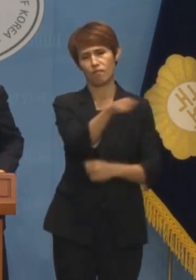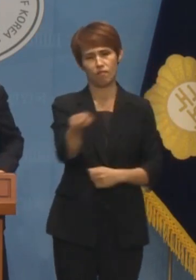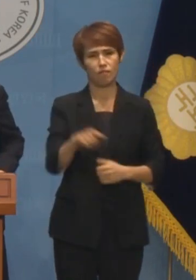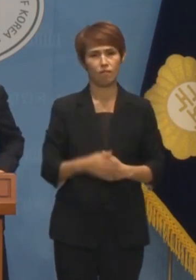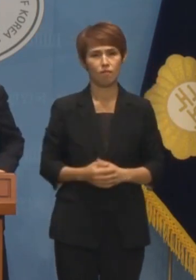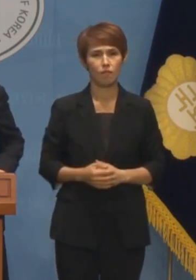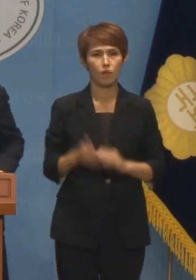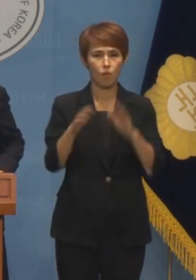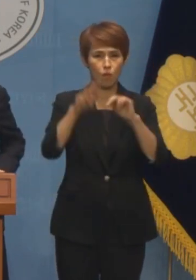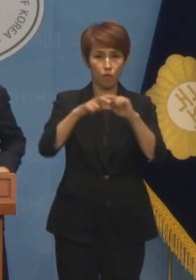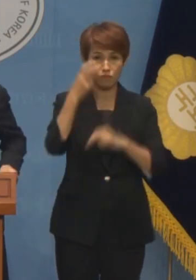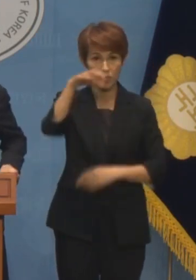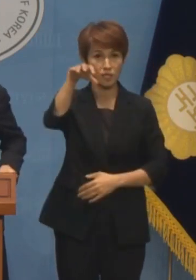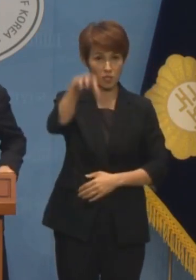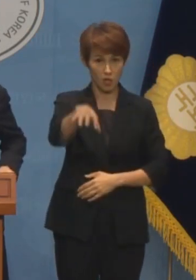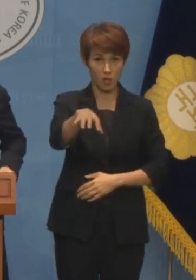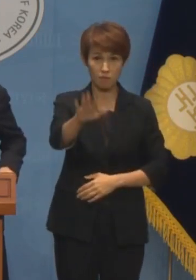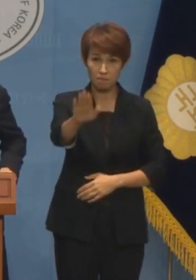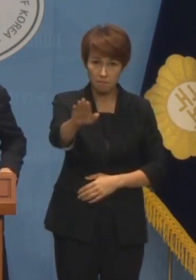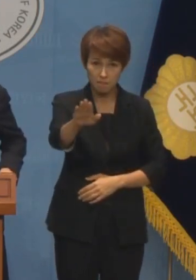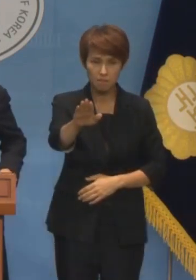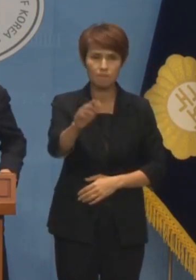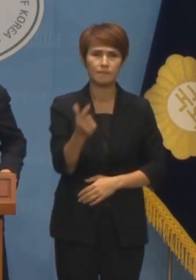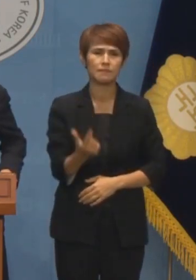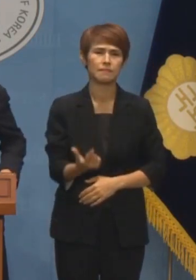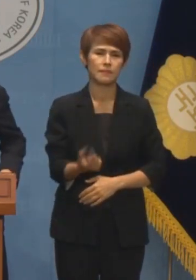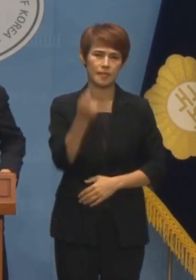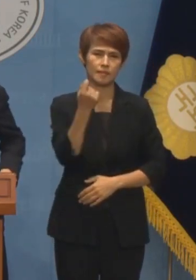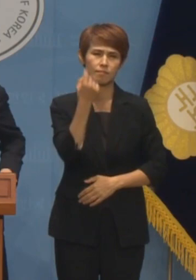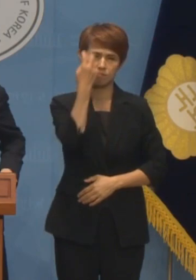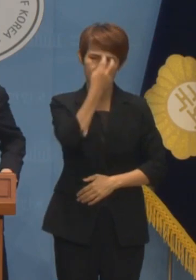대해서 빨리